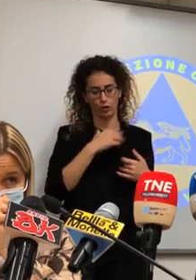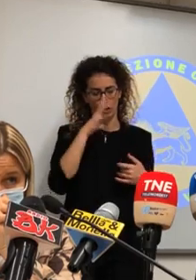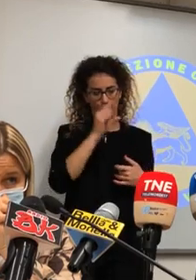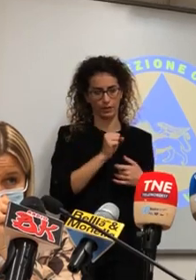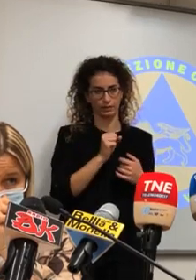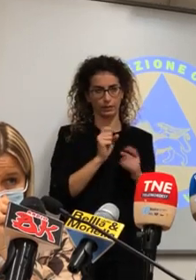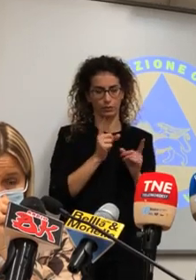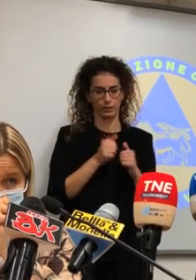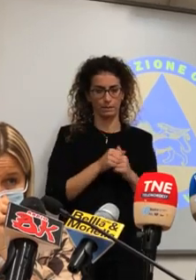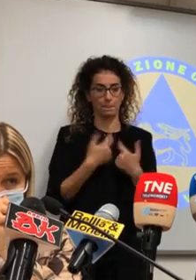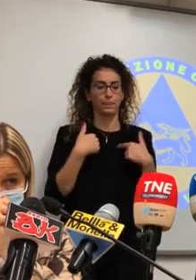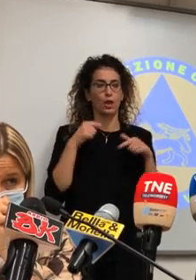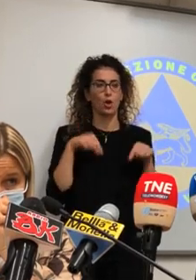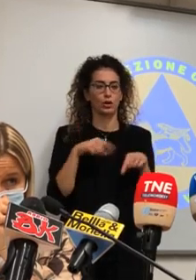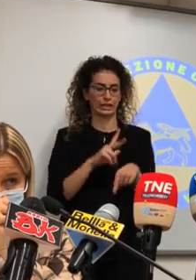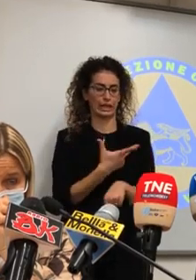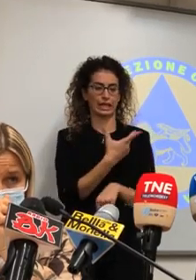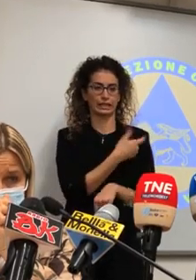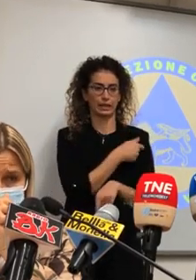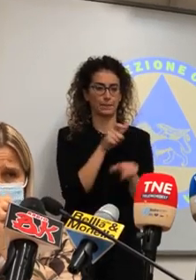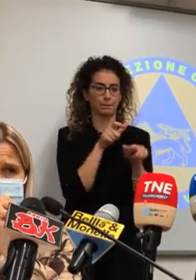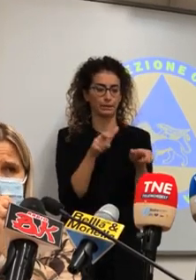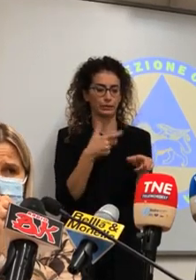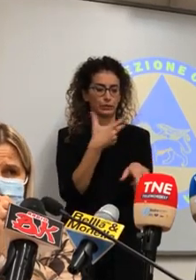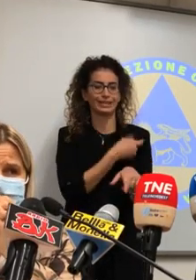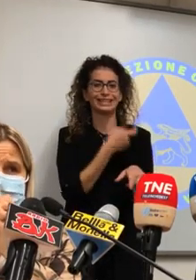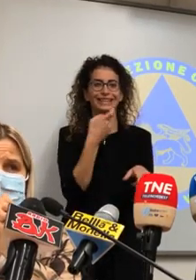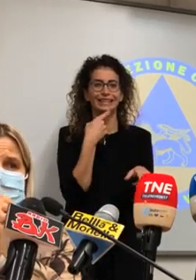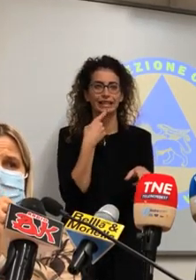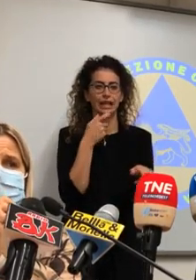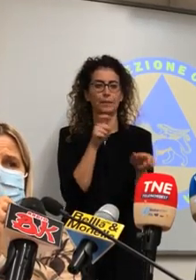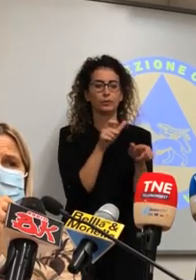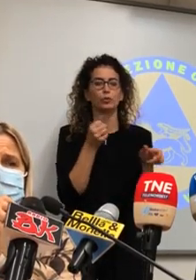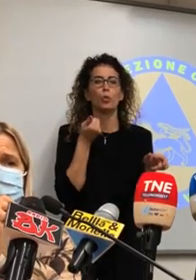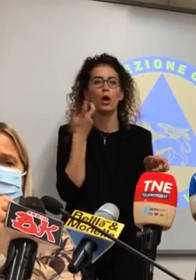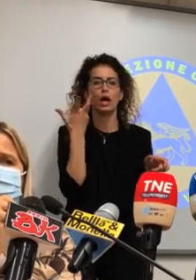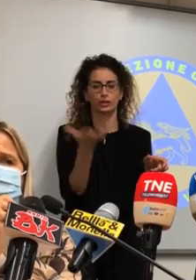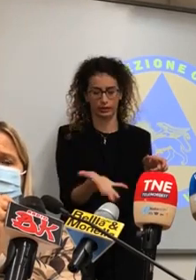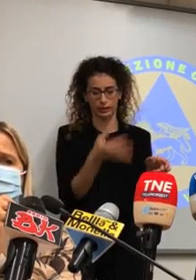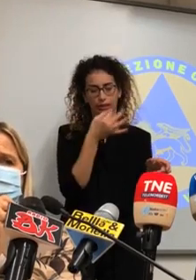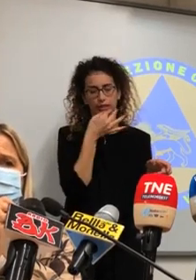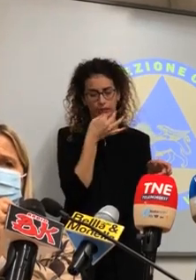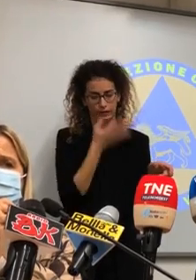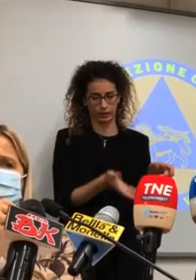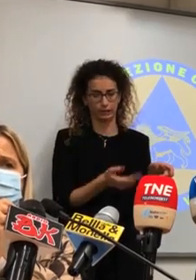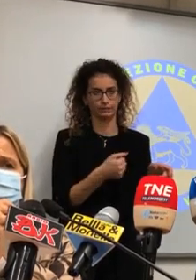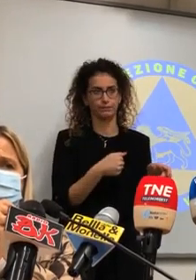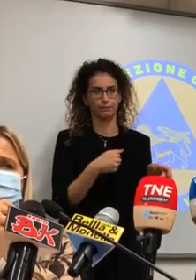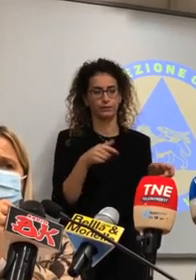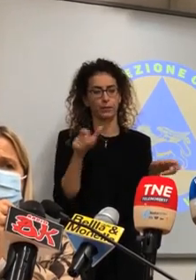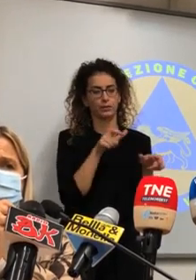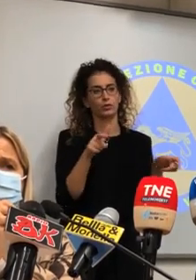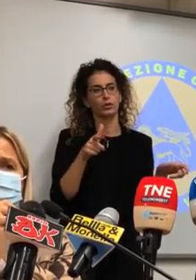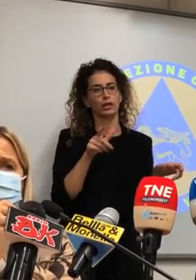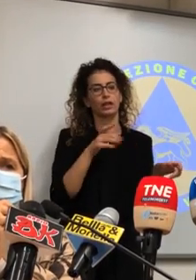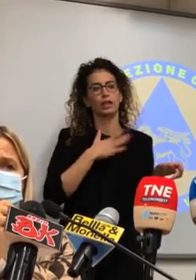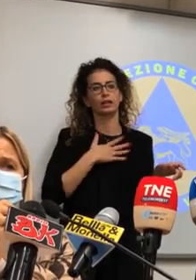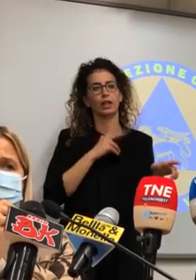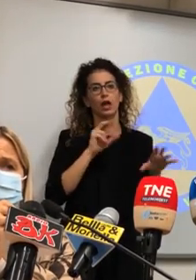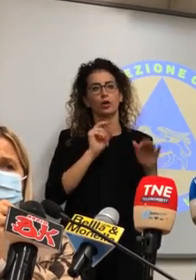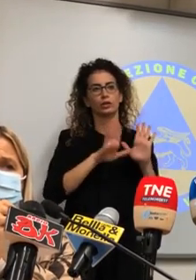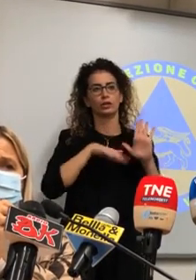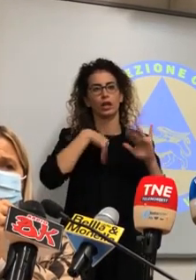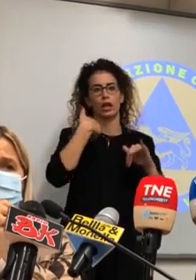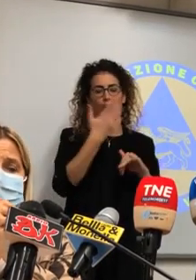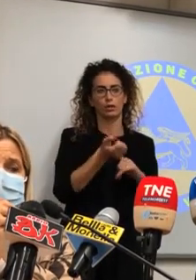momento noi a chi le stiamo facendo e a quanti pazienti, cioè a quanti over 80 li stiamo facendo,